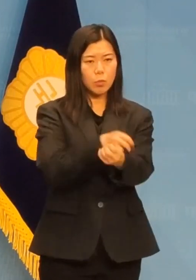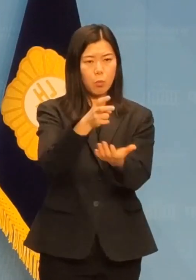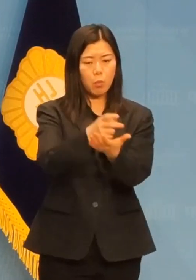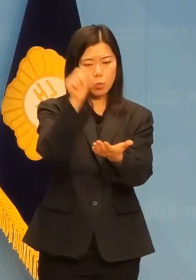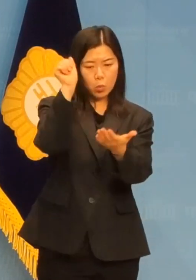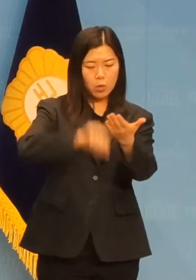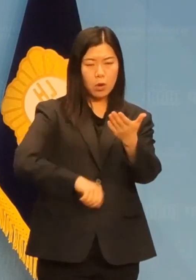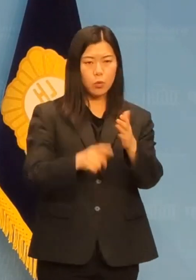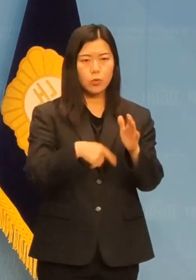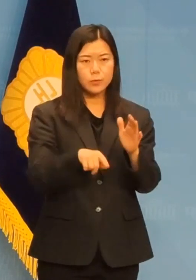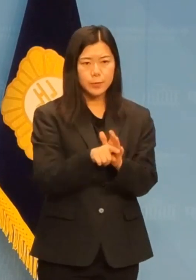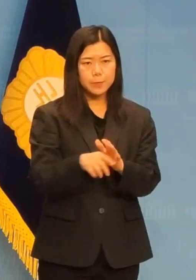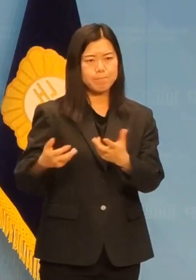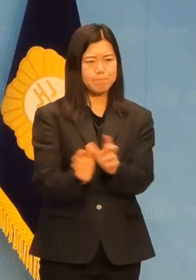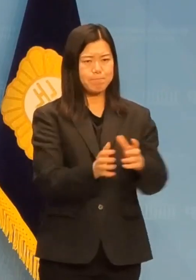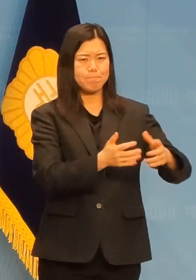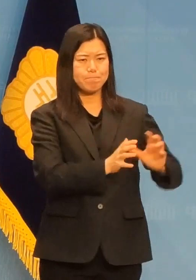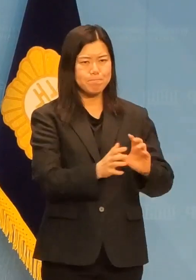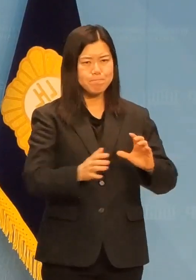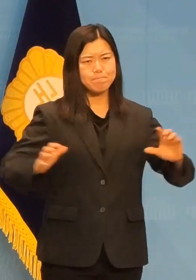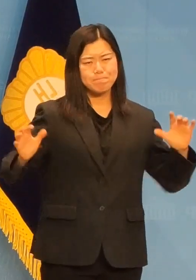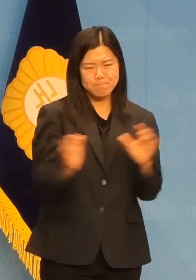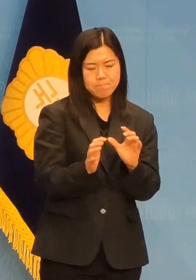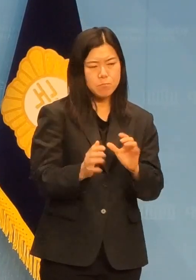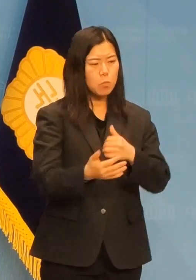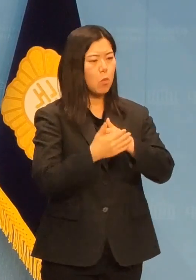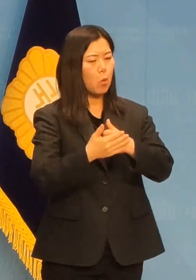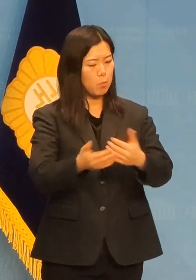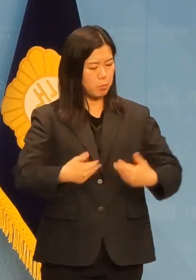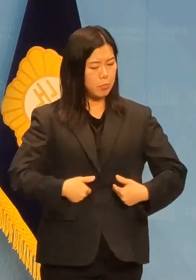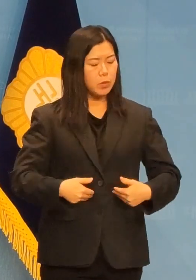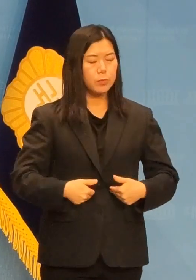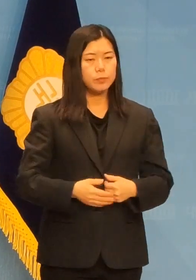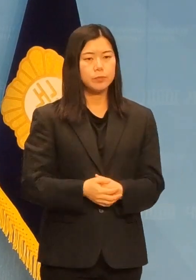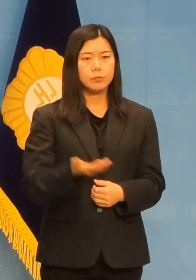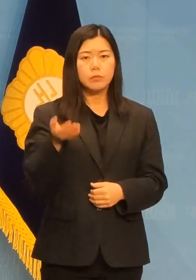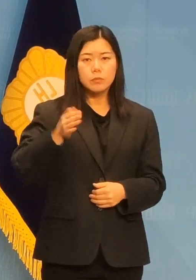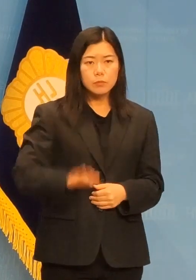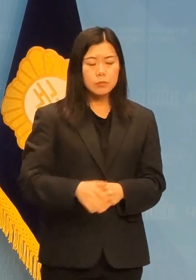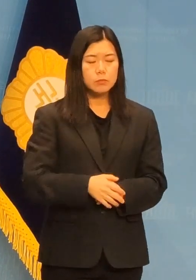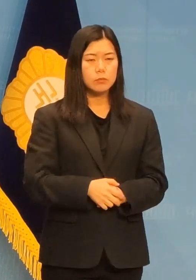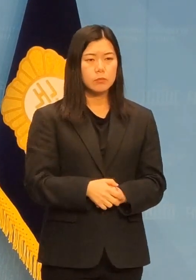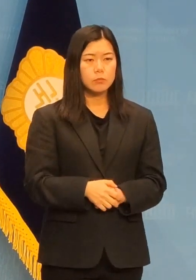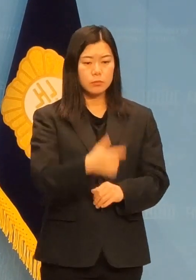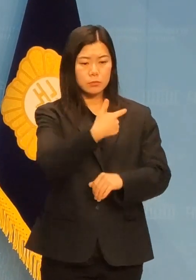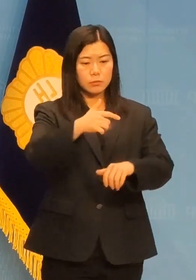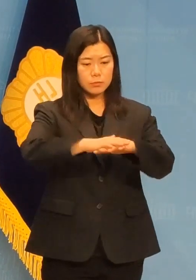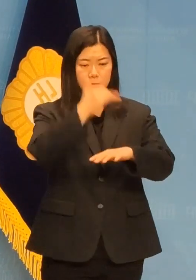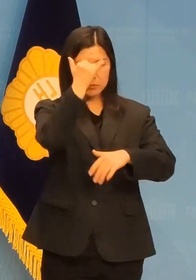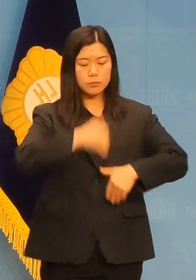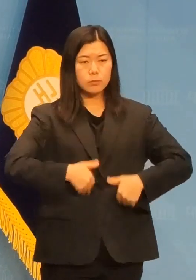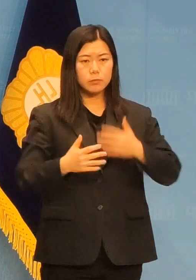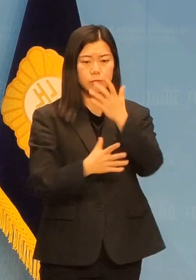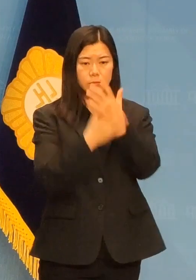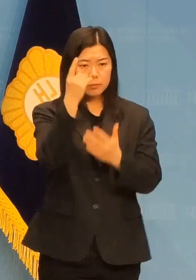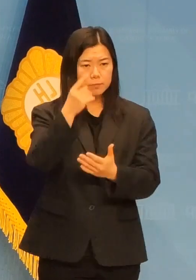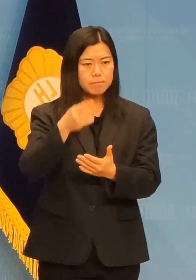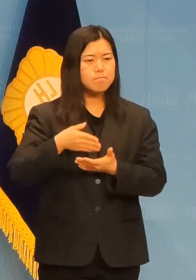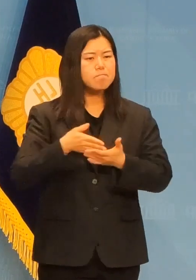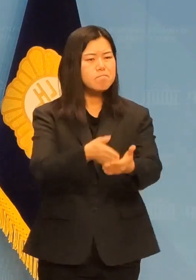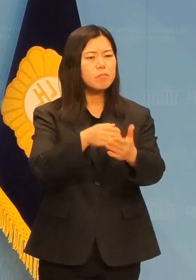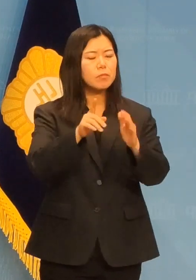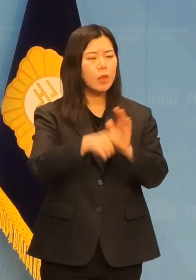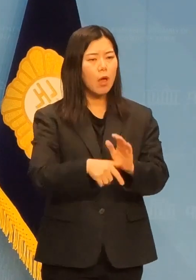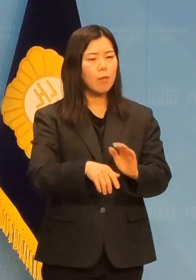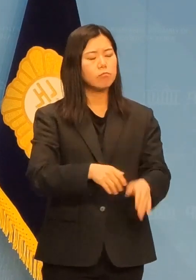통과를 위한 초당적 협의에 나서야 합니다. 다만 그동안 대전 충남 통합 요구에 팔짱만